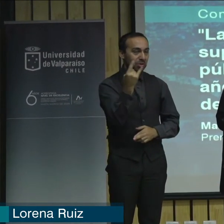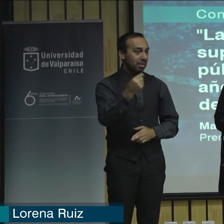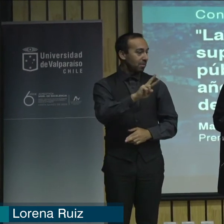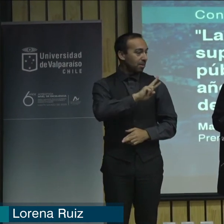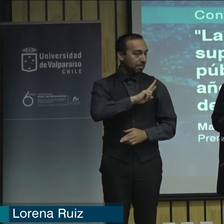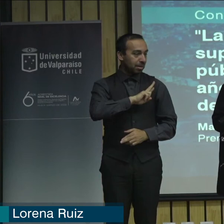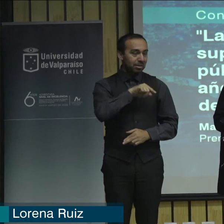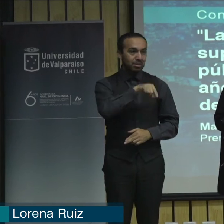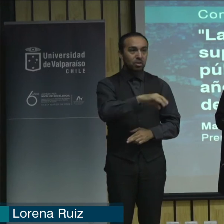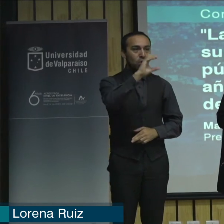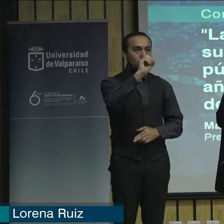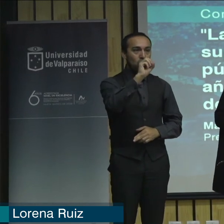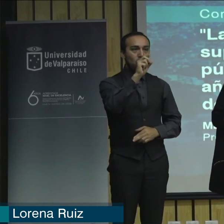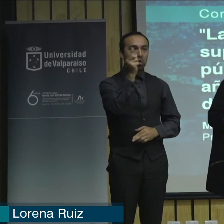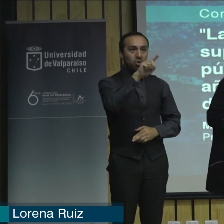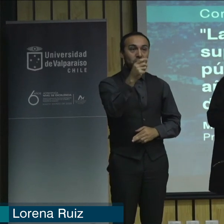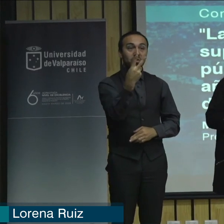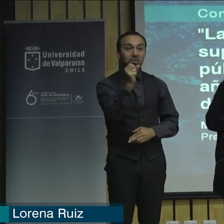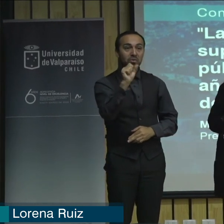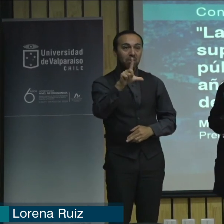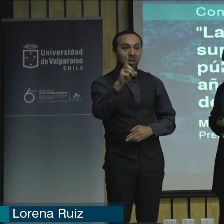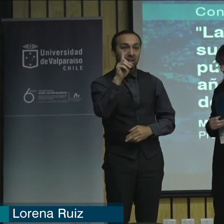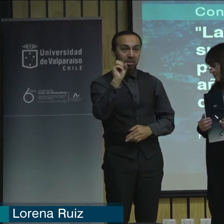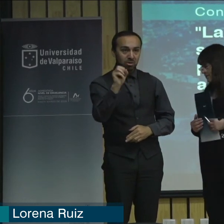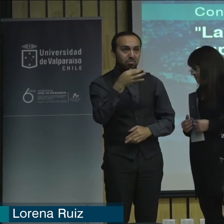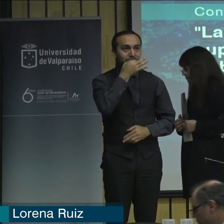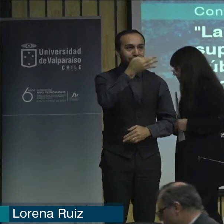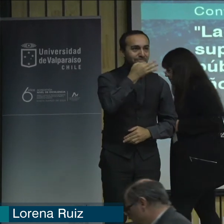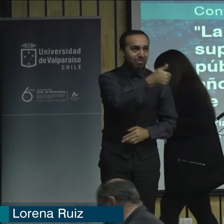Osvaldo Corrales a que nos dirige unas palabras